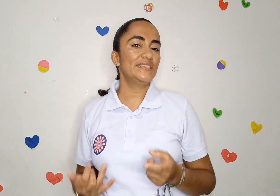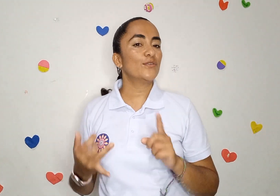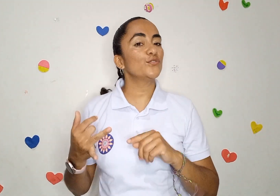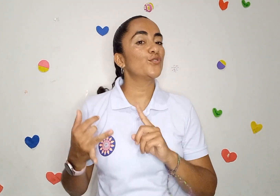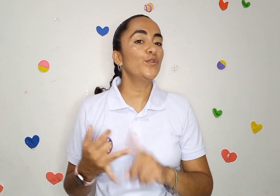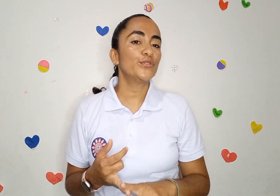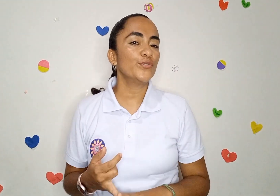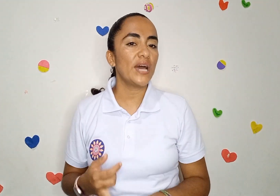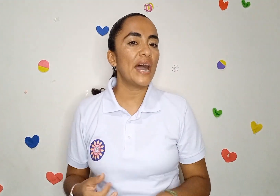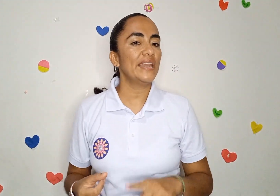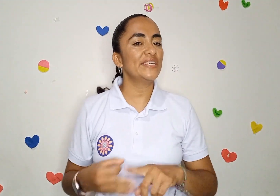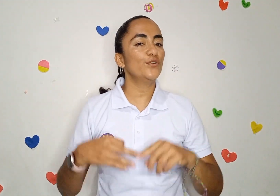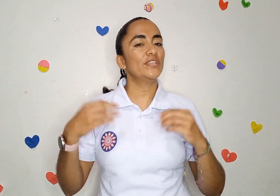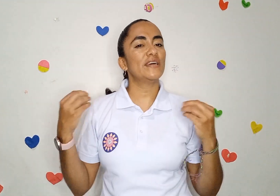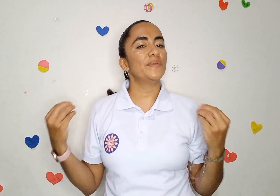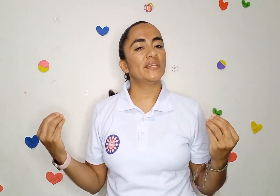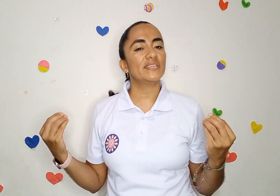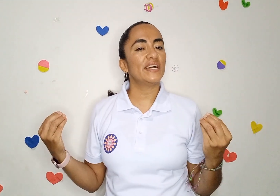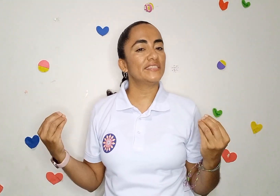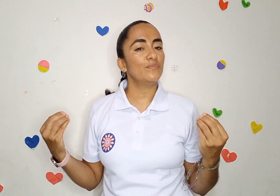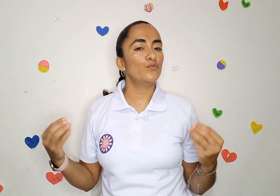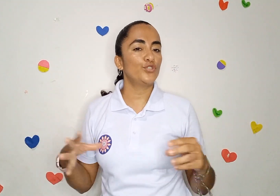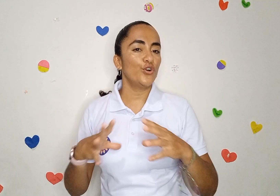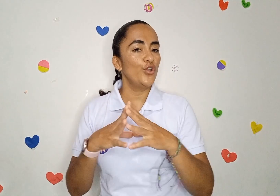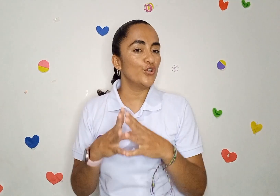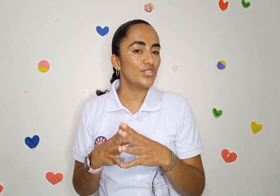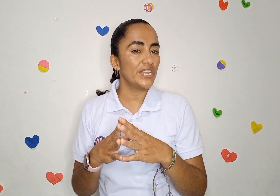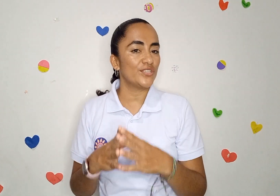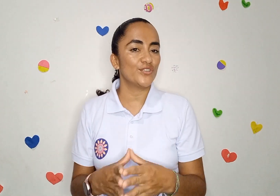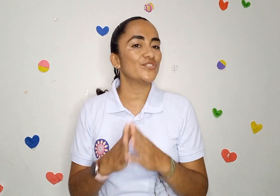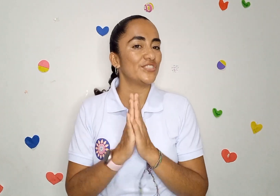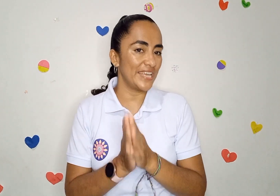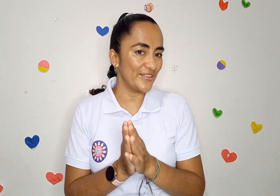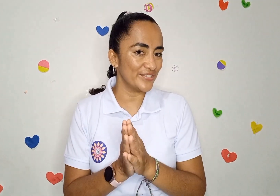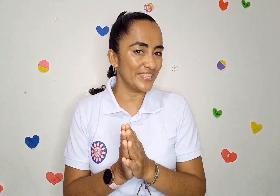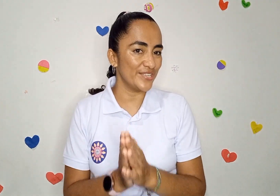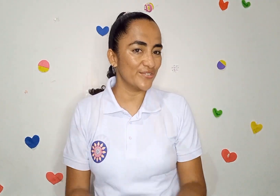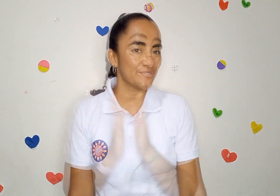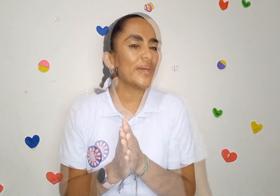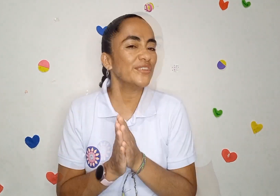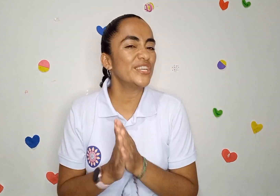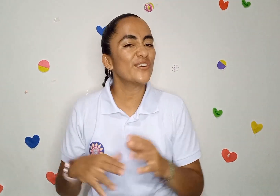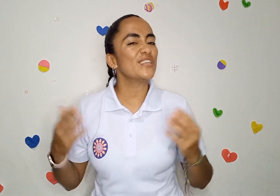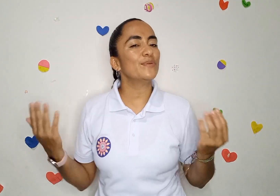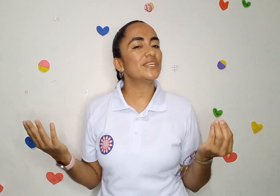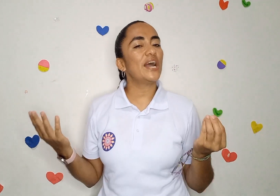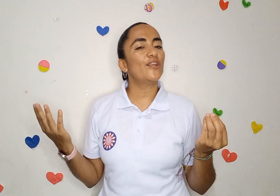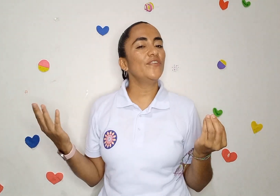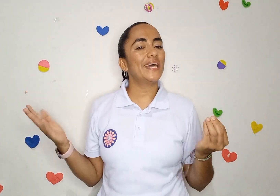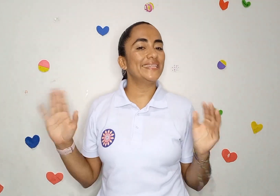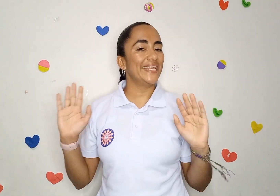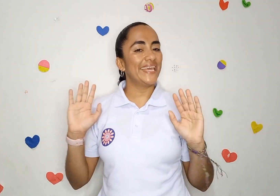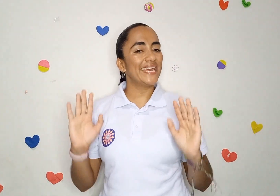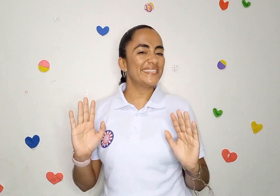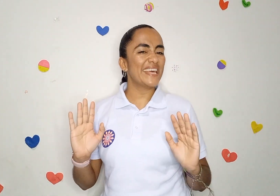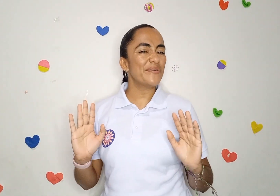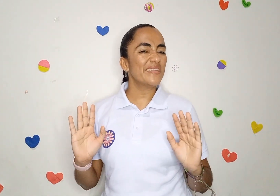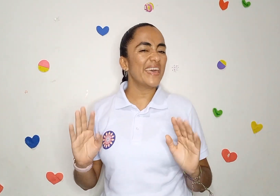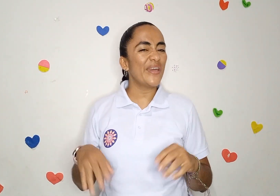artísticos, culturales, donde también resaltan mucho los derechos de los niños. Bueno chicos, hemos llegado al final de este video.